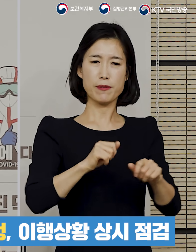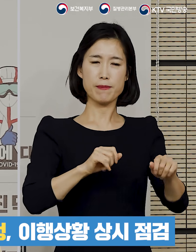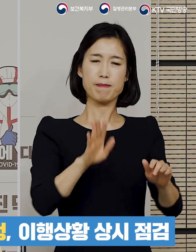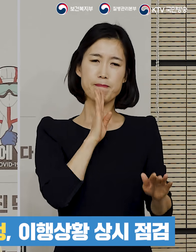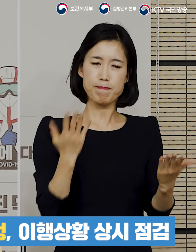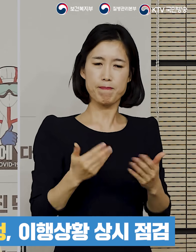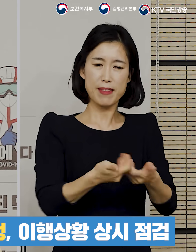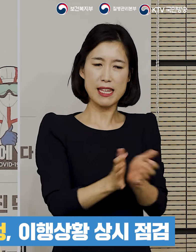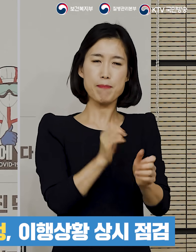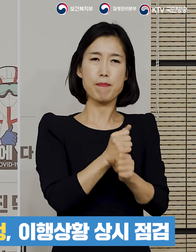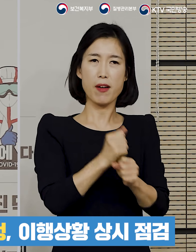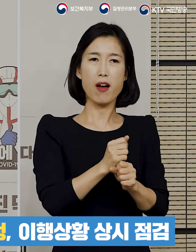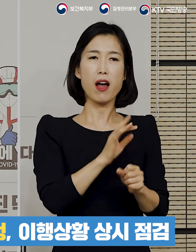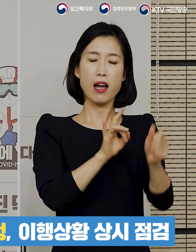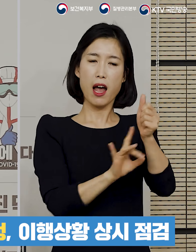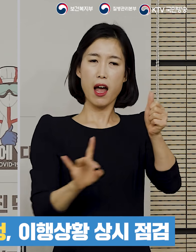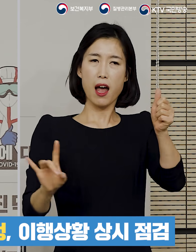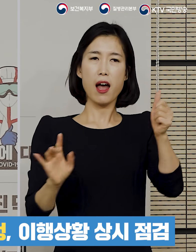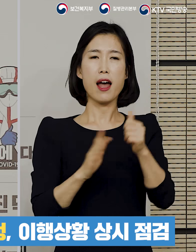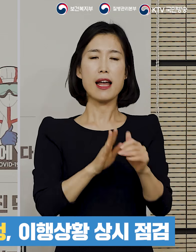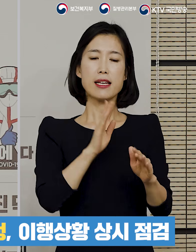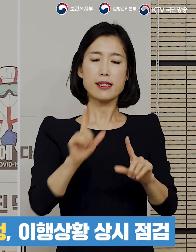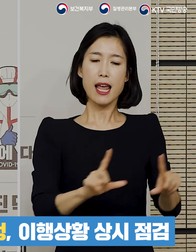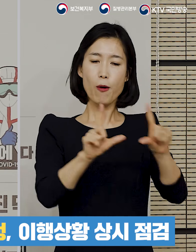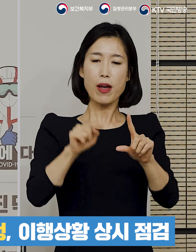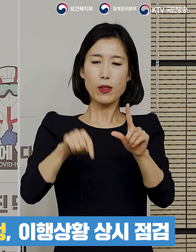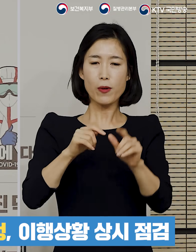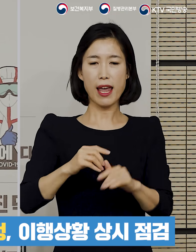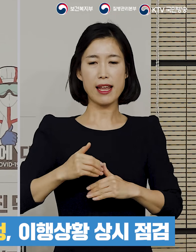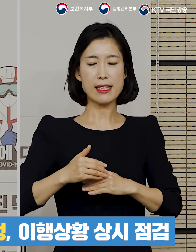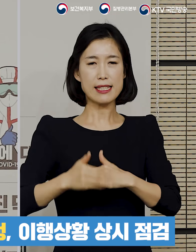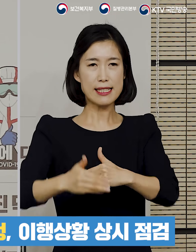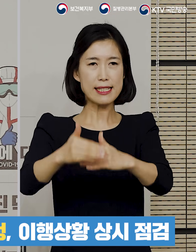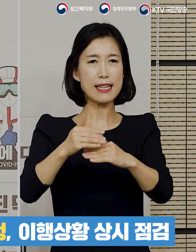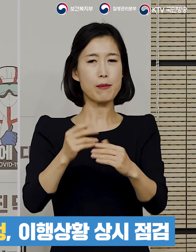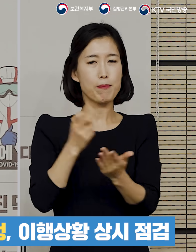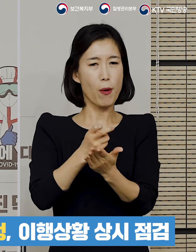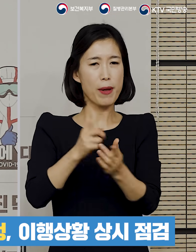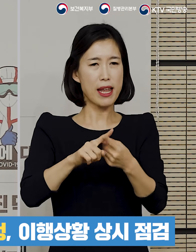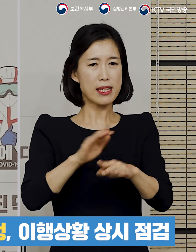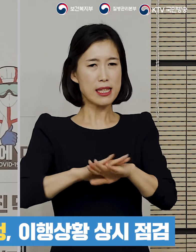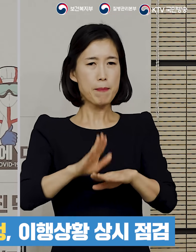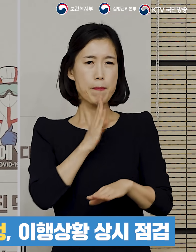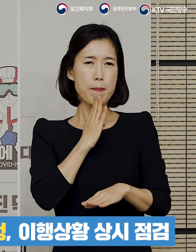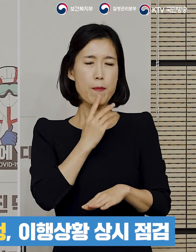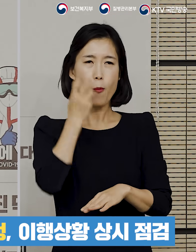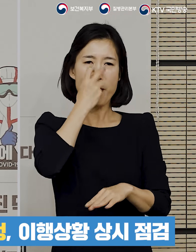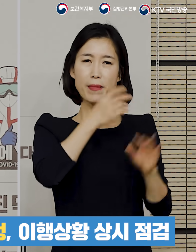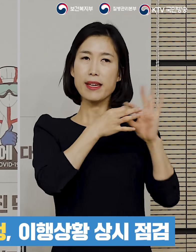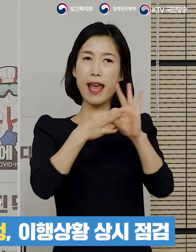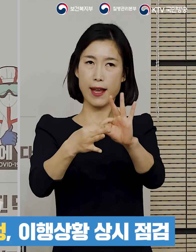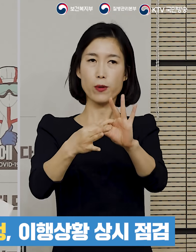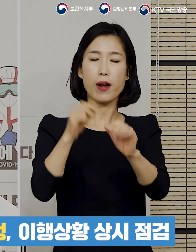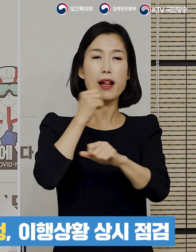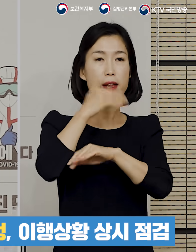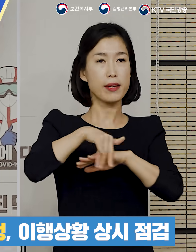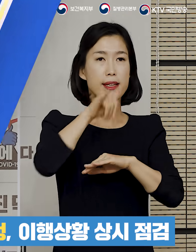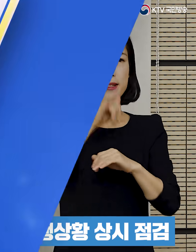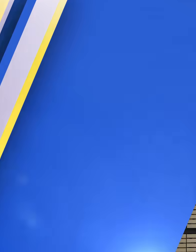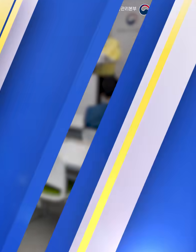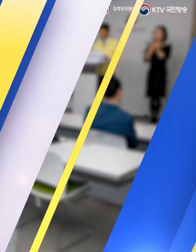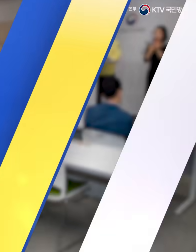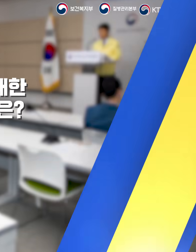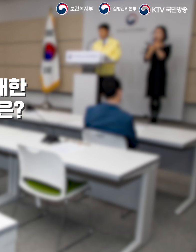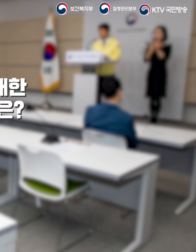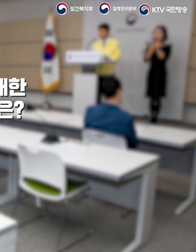통하여 각 부처들의 생활 속 거리두기 이행 상황에 대한 상시적인 점검과 관리 체계를 가동토록